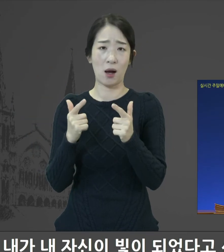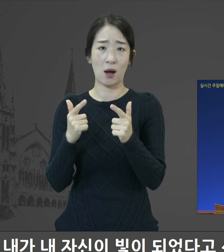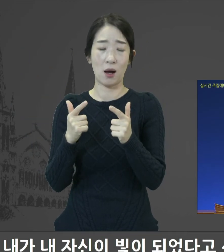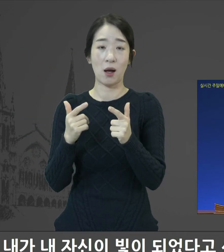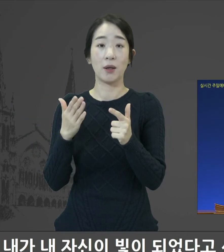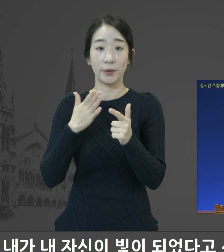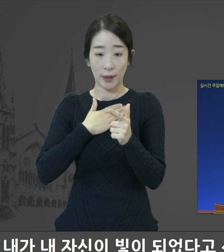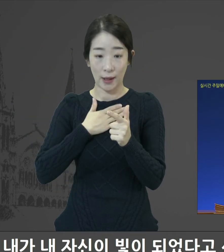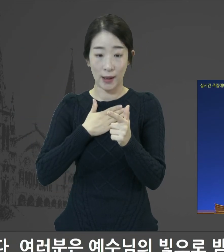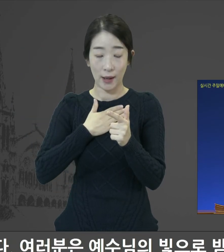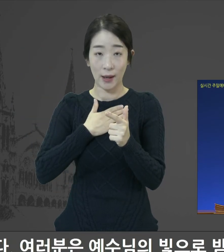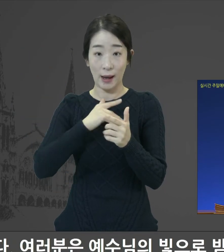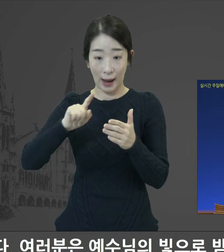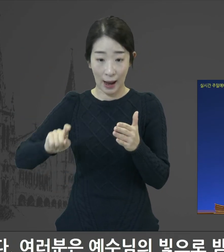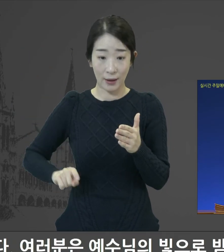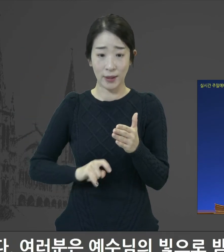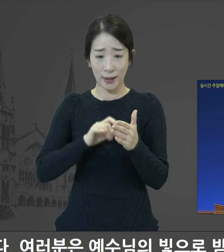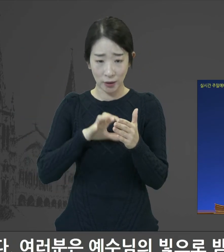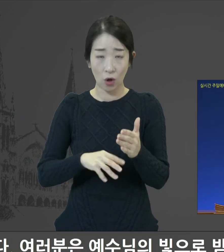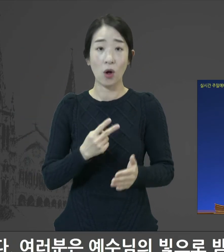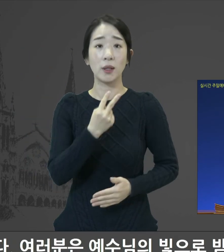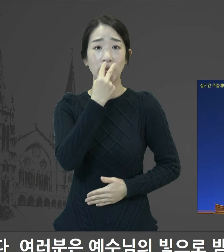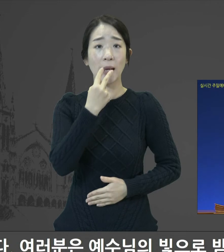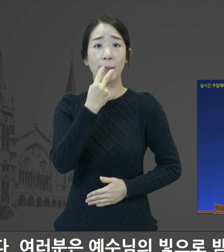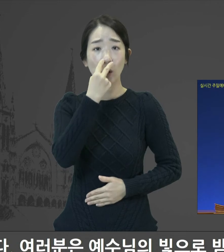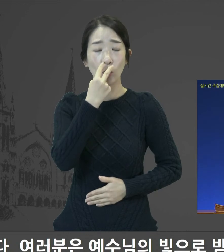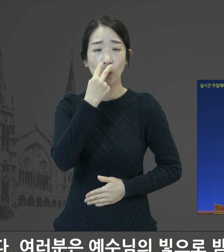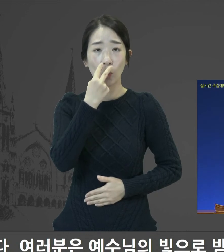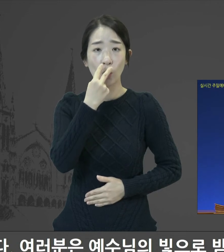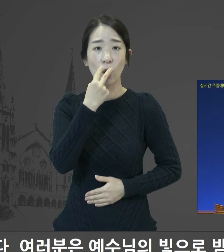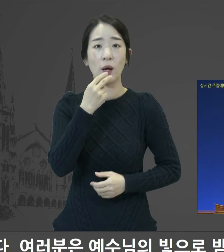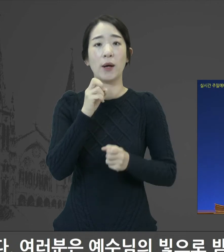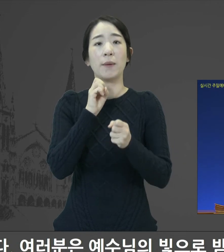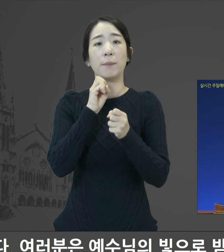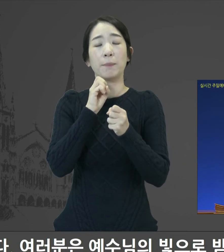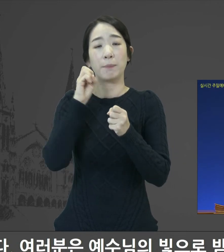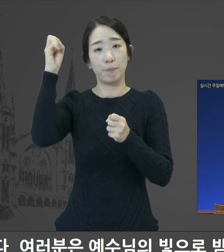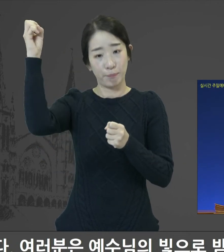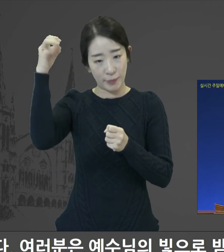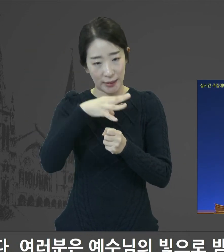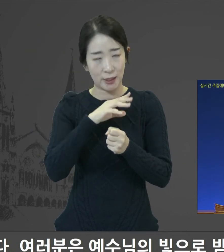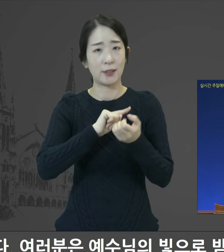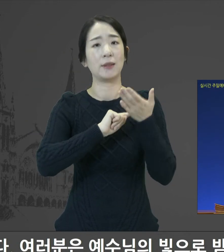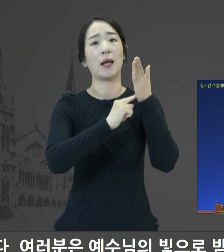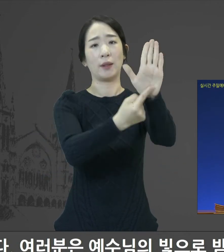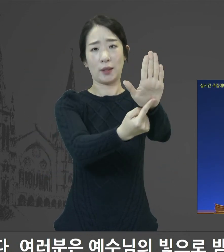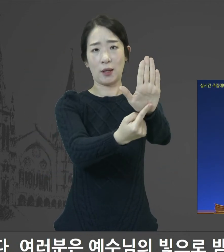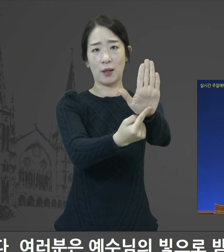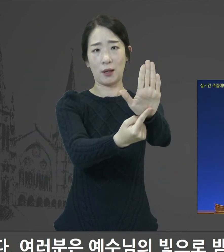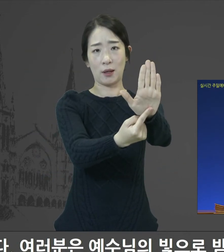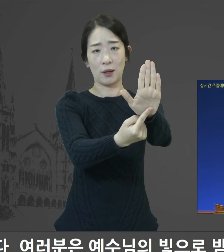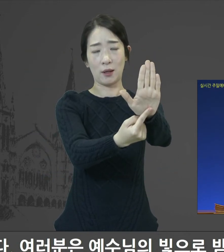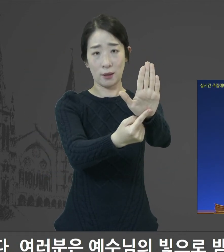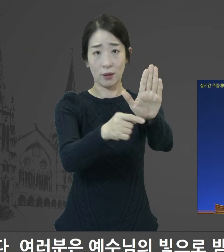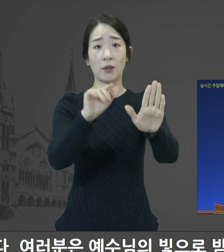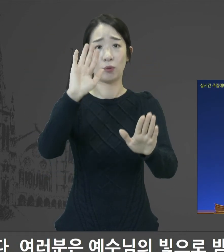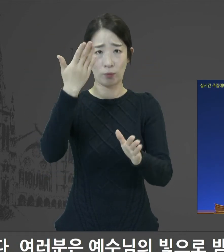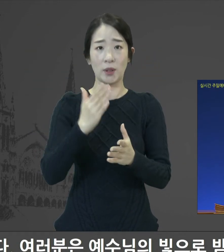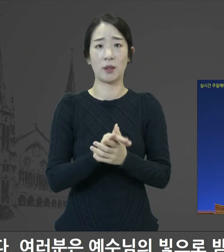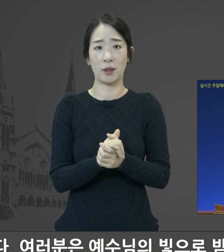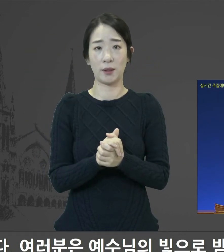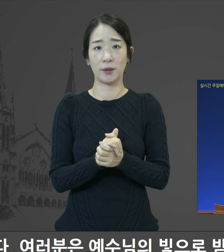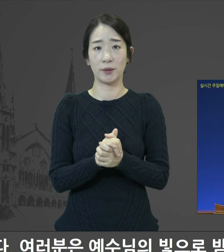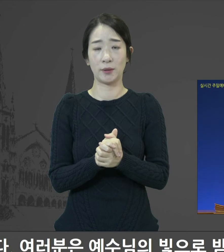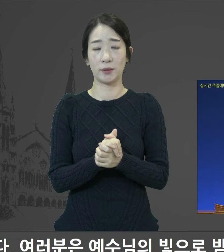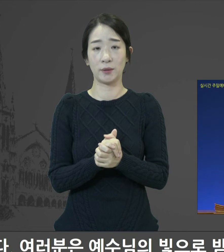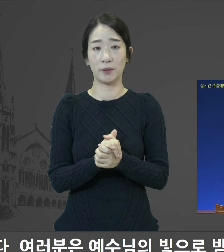우리 안에서 생명으로 작동되어서 저와 여러분 자신이 또 다른 빛이 된